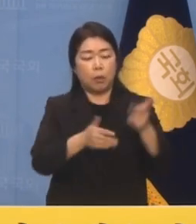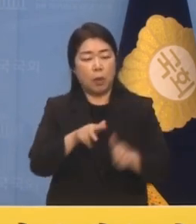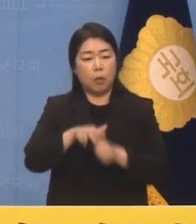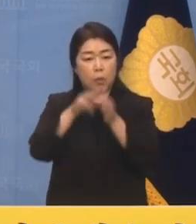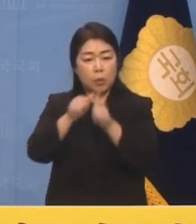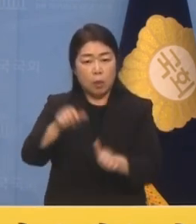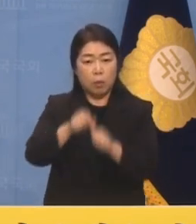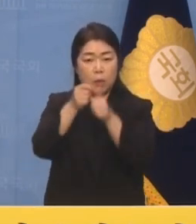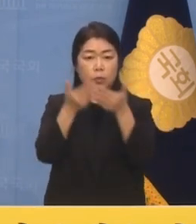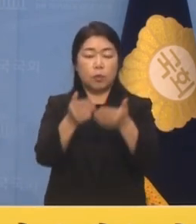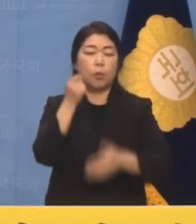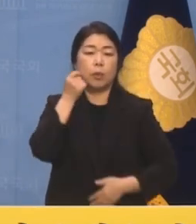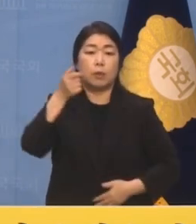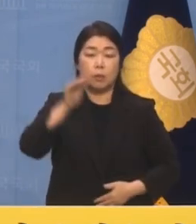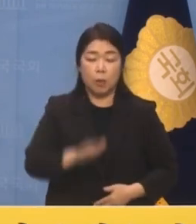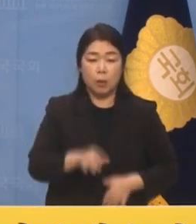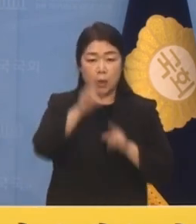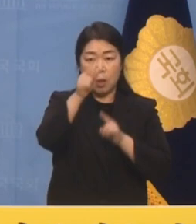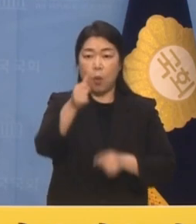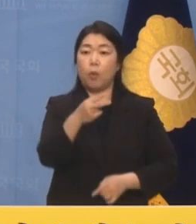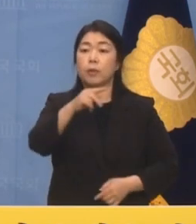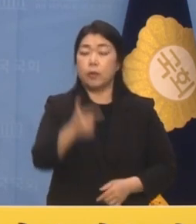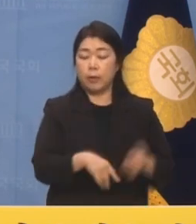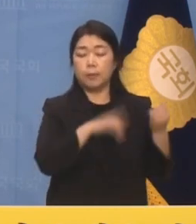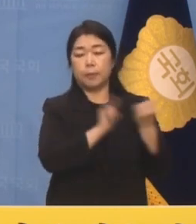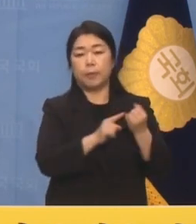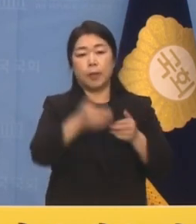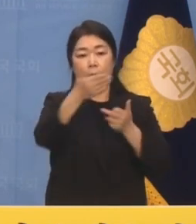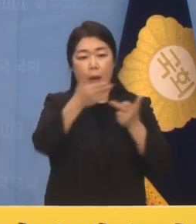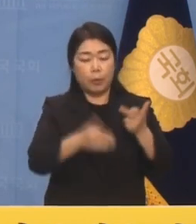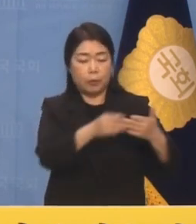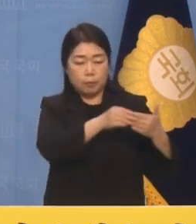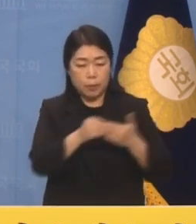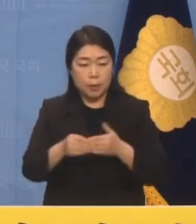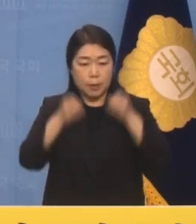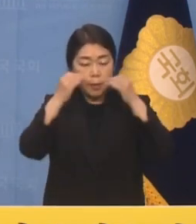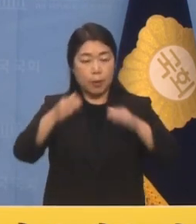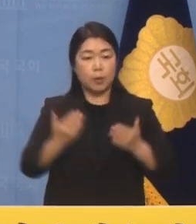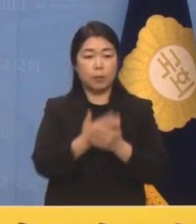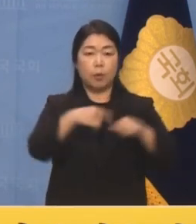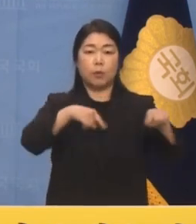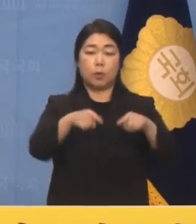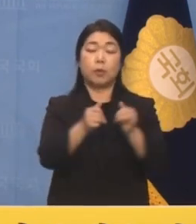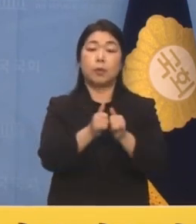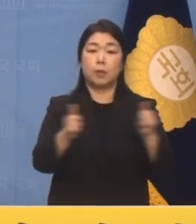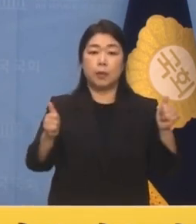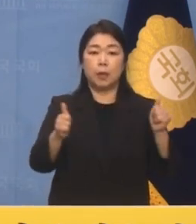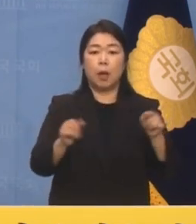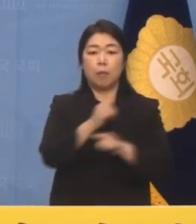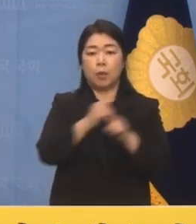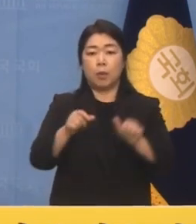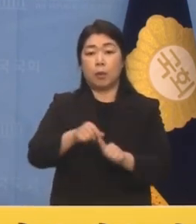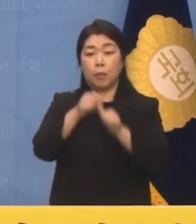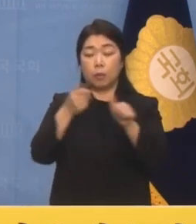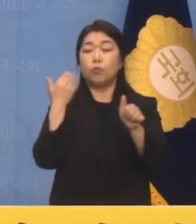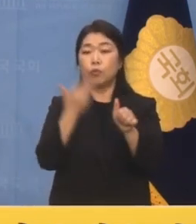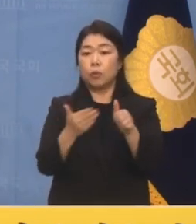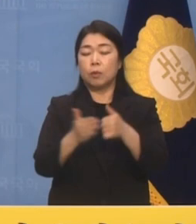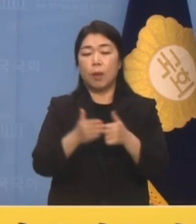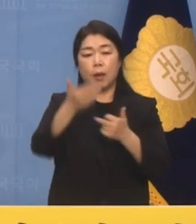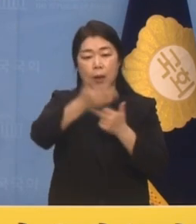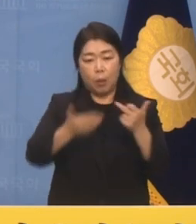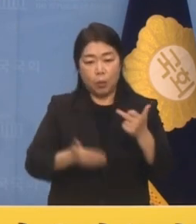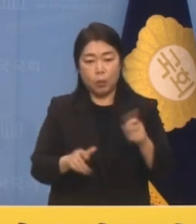못하지만 이호성이라는 강원도를 이끌 새로운 미래의 진보 정치인을 비례대표 명단에 세움으로써